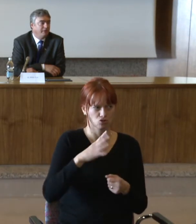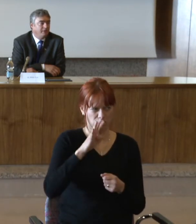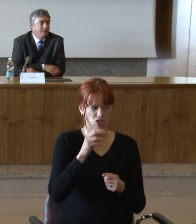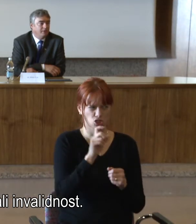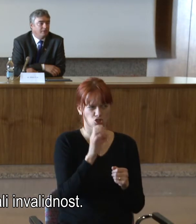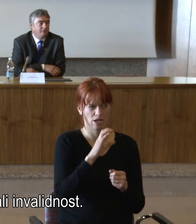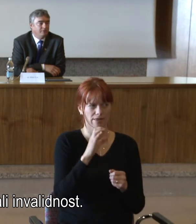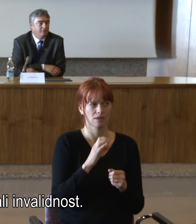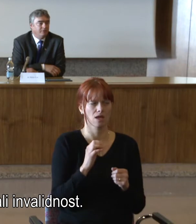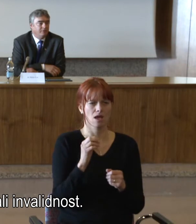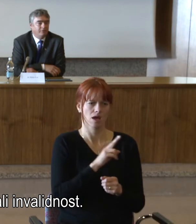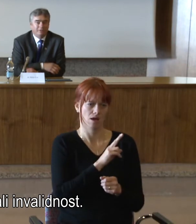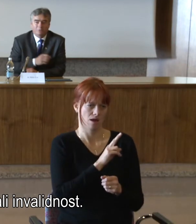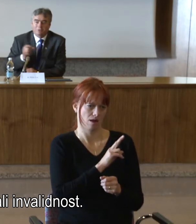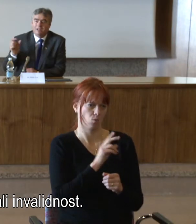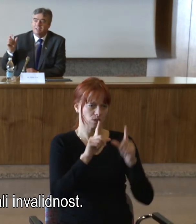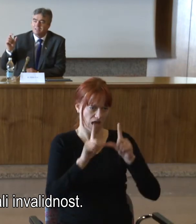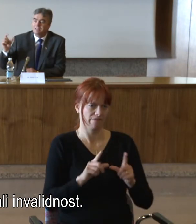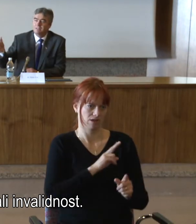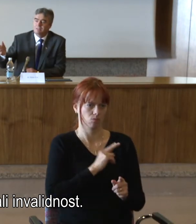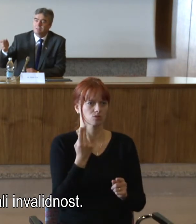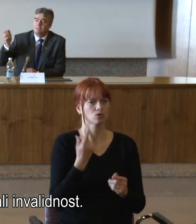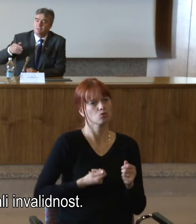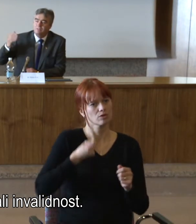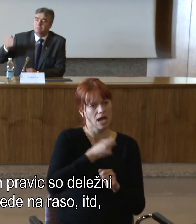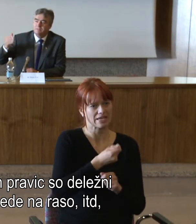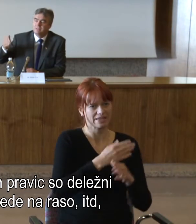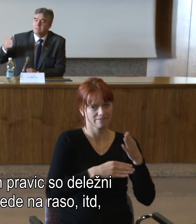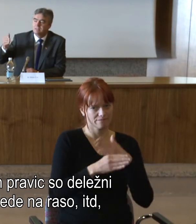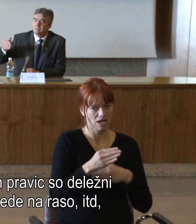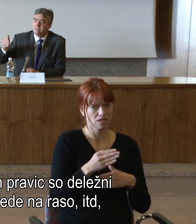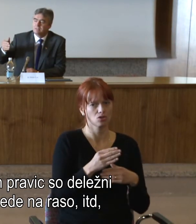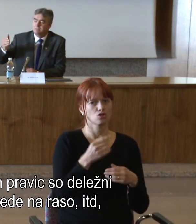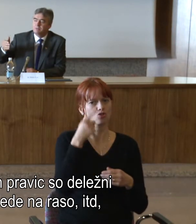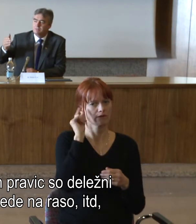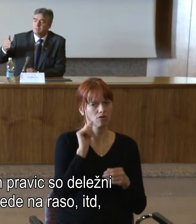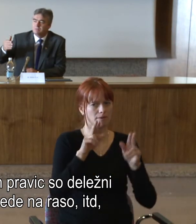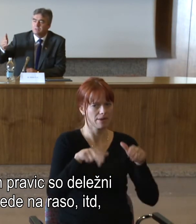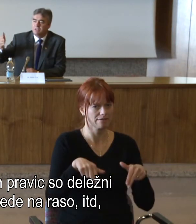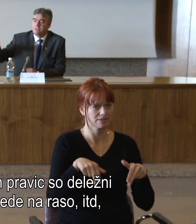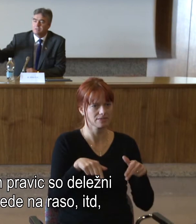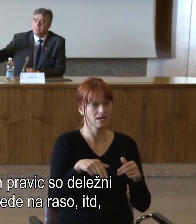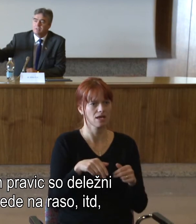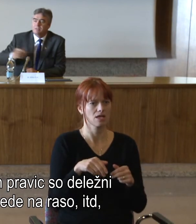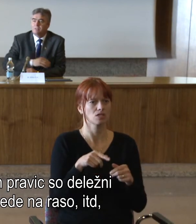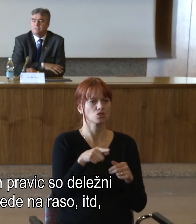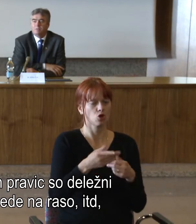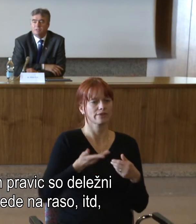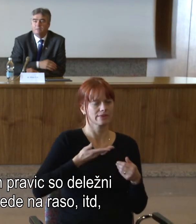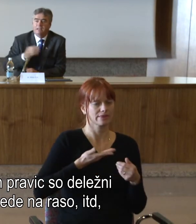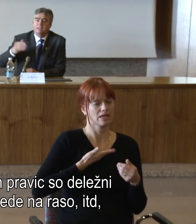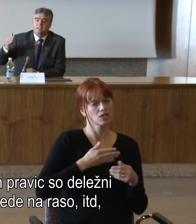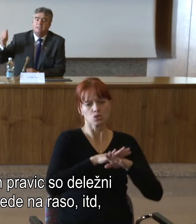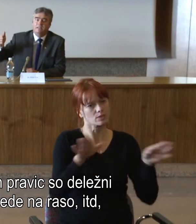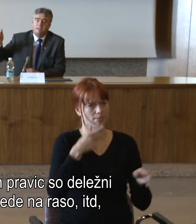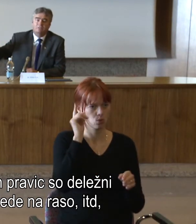Slovenije in smo dodali invalidnost, torej človekove pravice, so deležni vsem